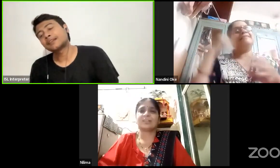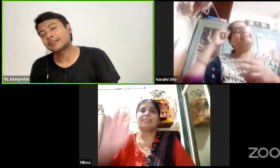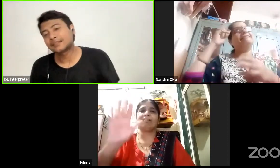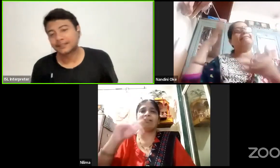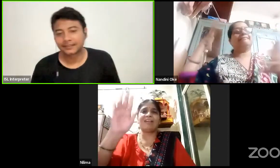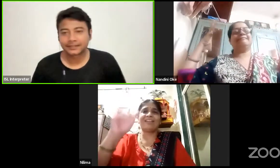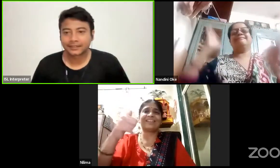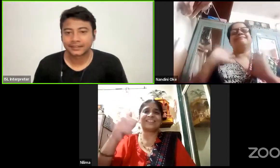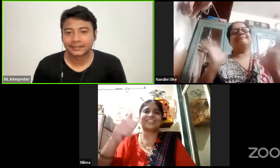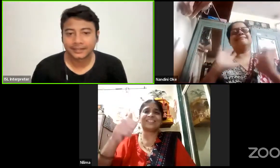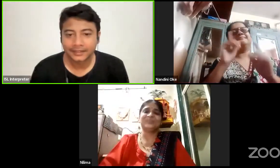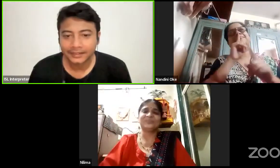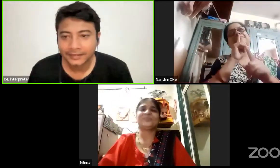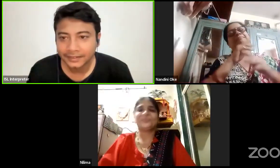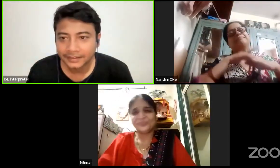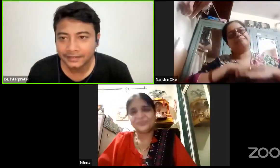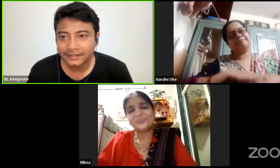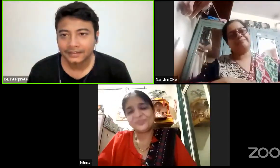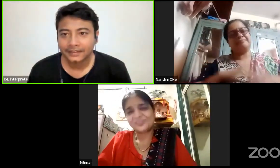ऐसा कैसे,